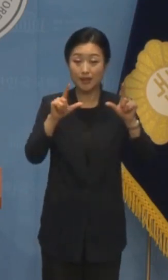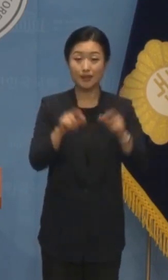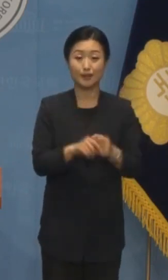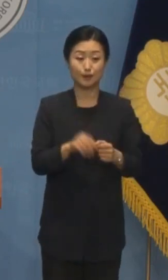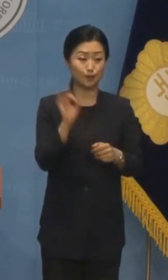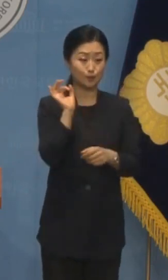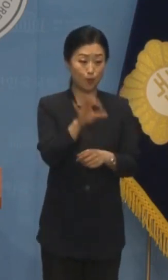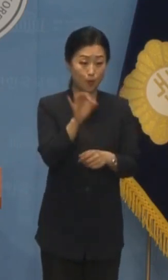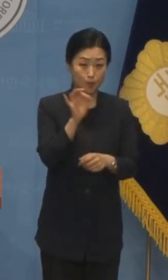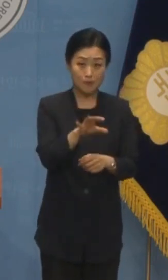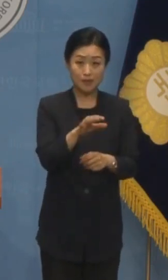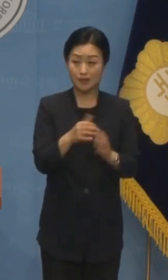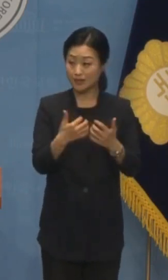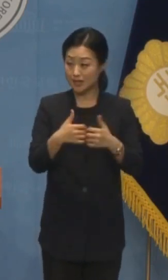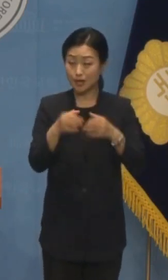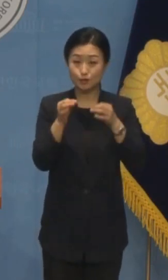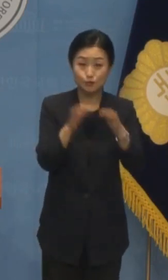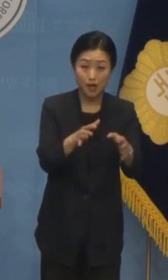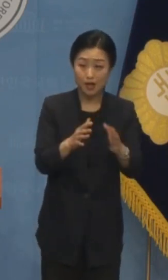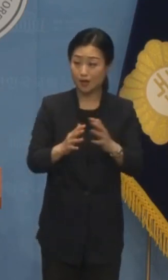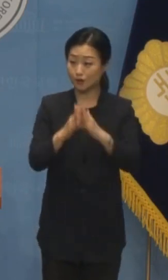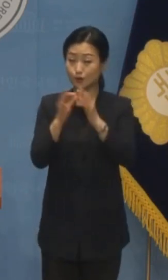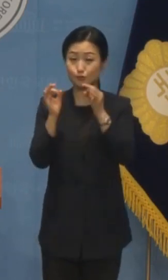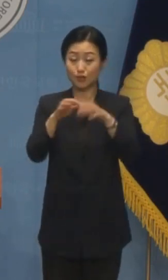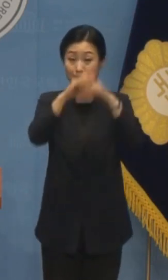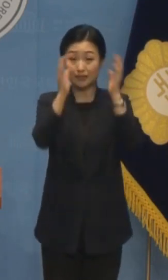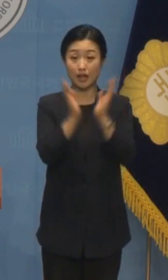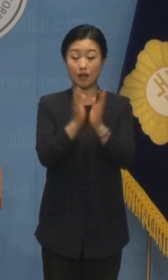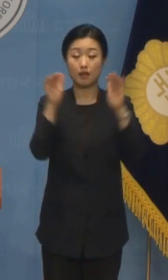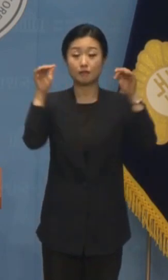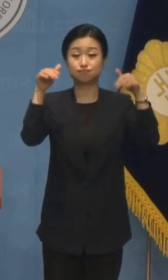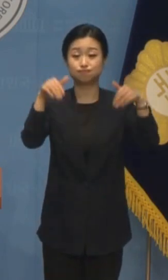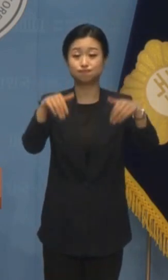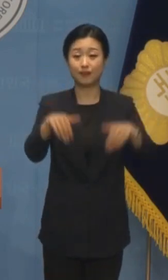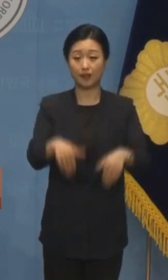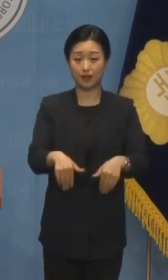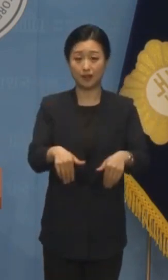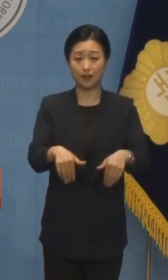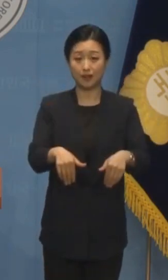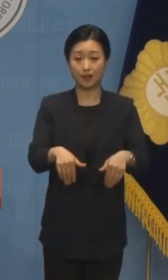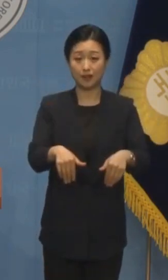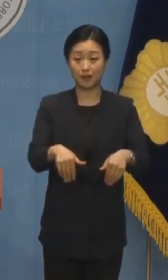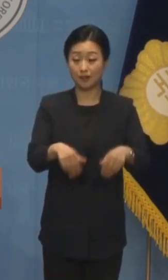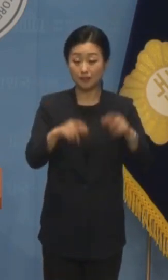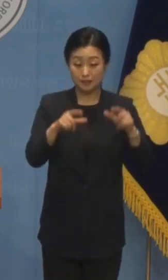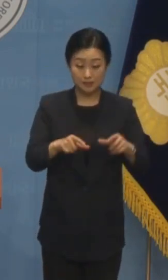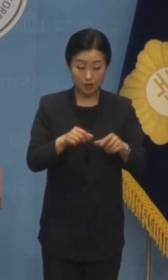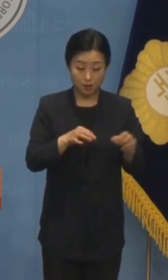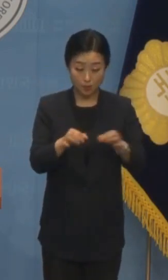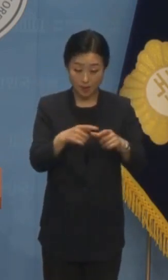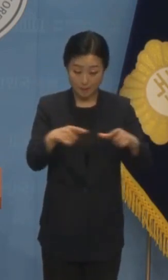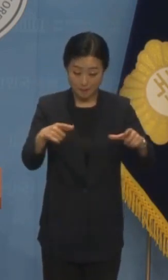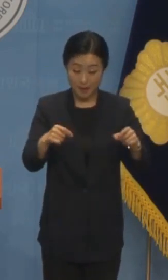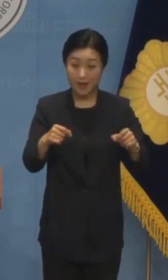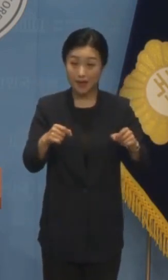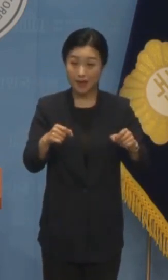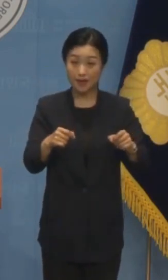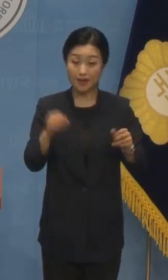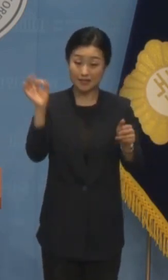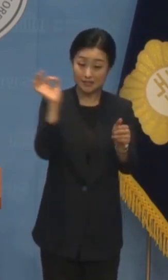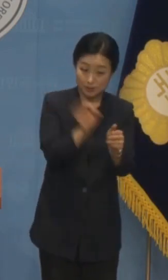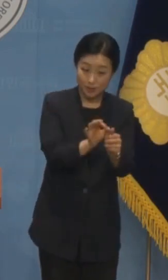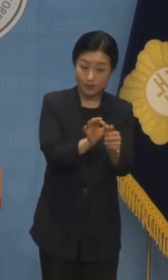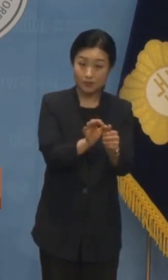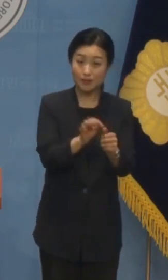소비 지출과 설비 투자, 건설 투자가 모조리 감소세입니다. 지역화폐 형태의 재난지원금이 소비 진작